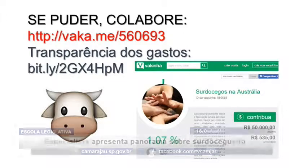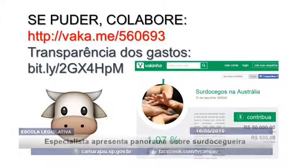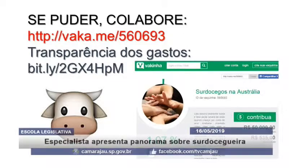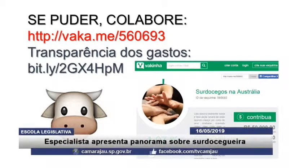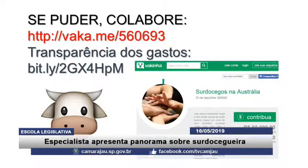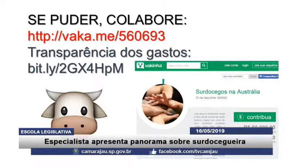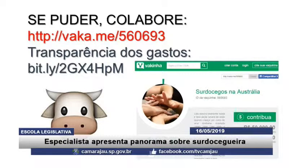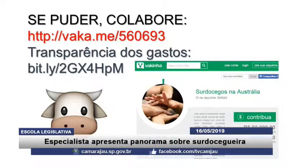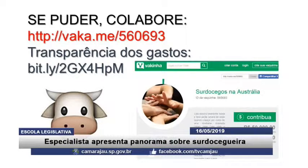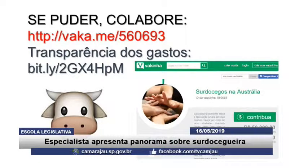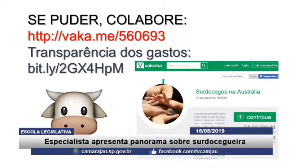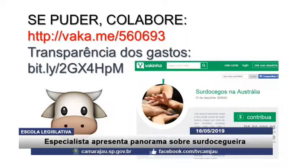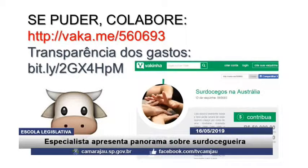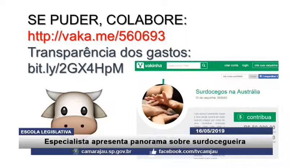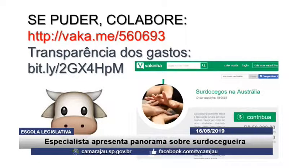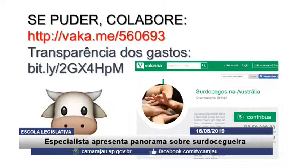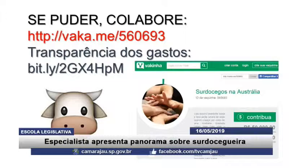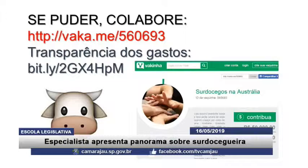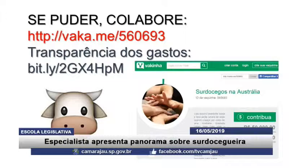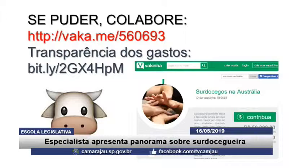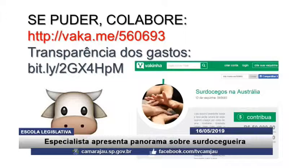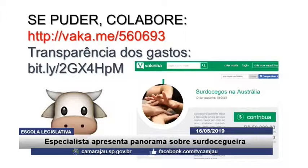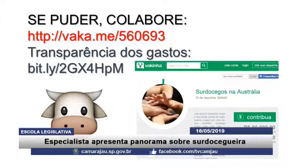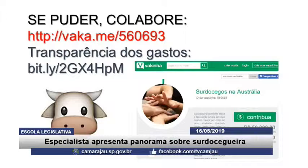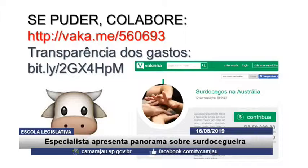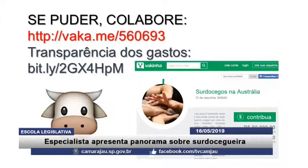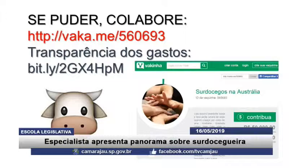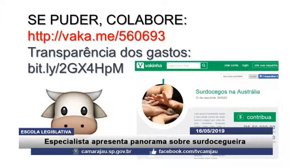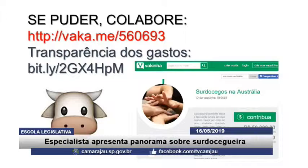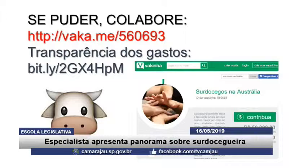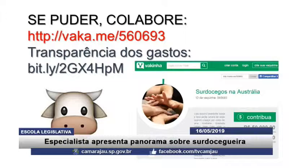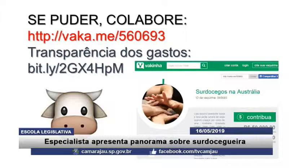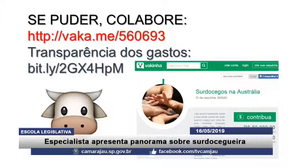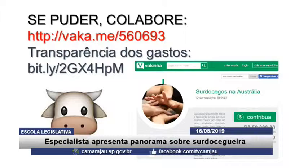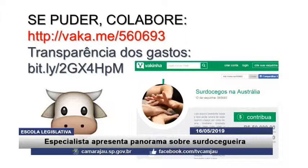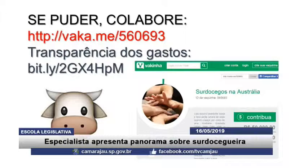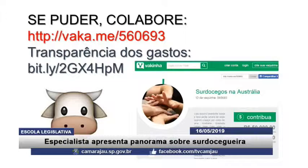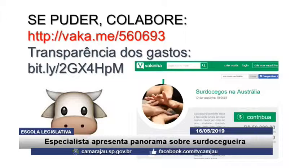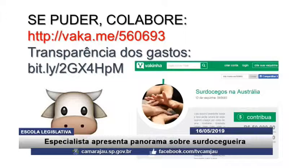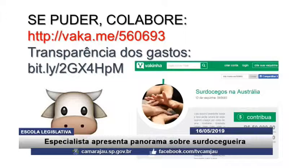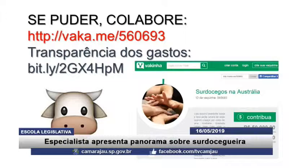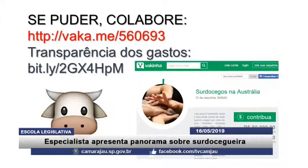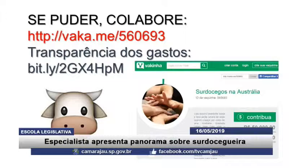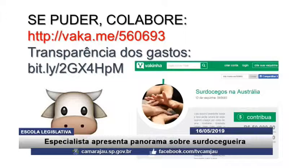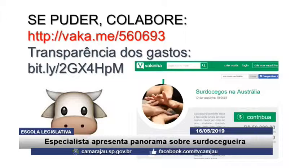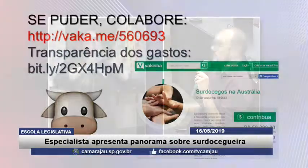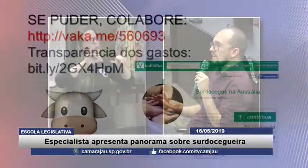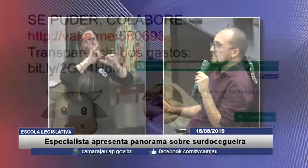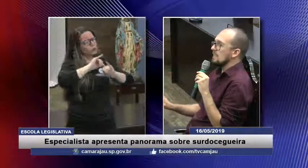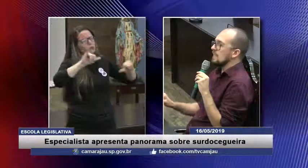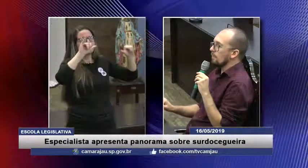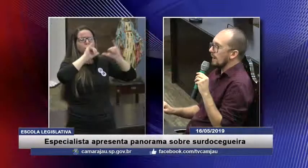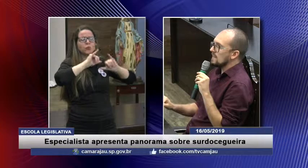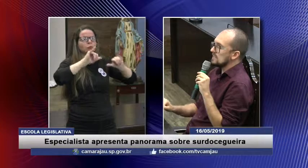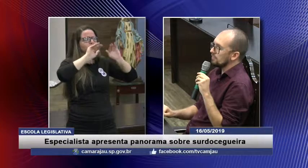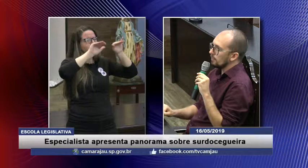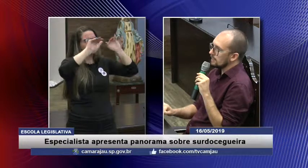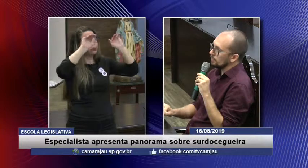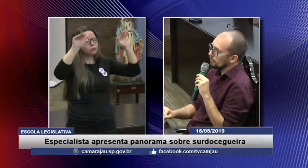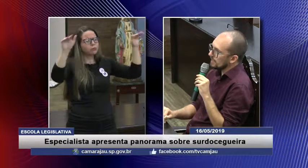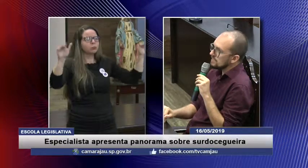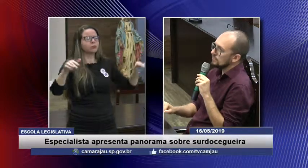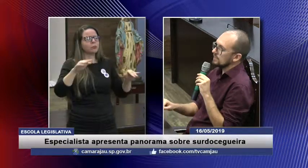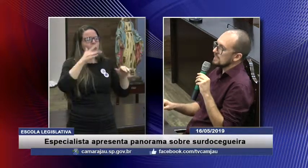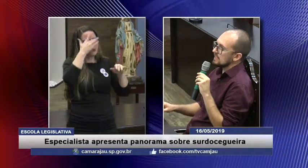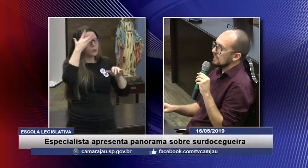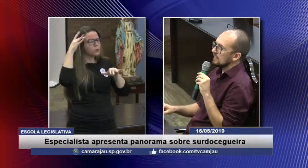da surdo-cegueira também a partir desse evento. Então, você vai estar ajudando eu, Lara, a ir buscar informação e trazer mais informação